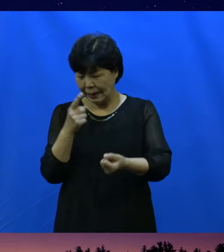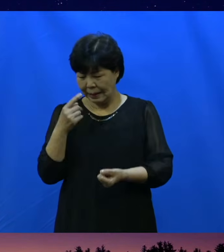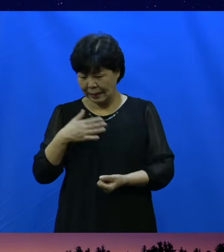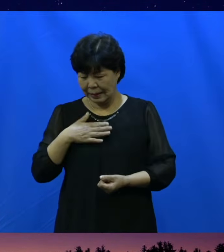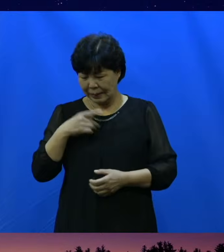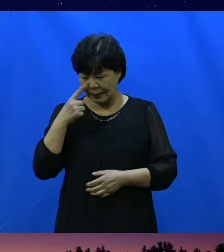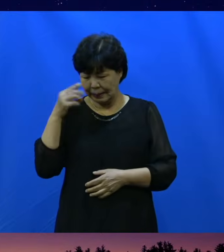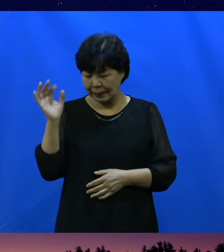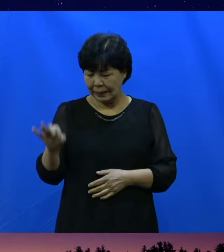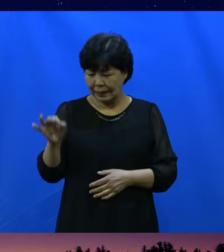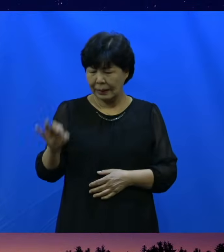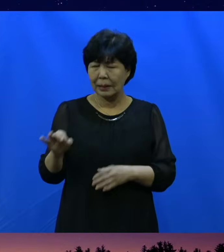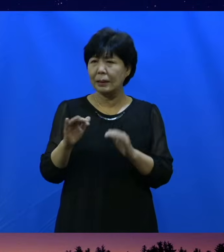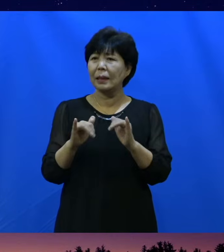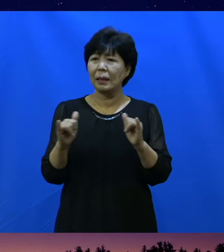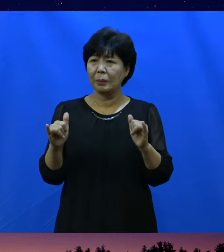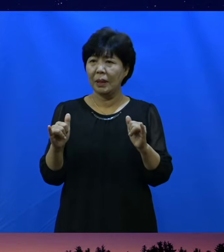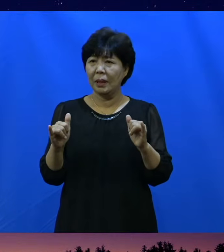일 없는 사람이야.